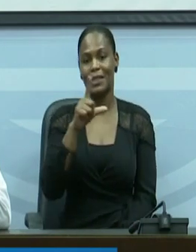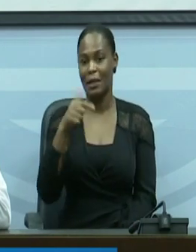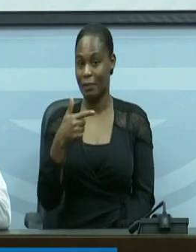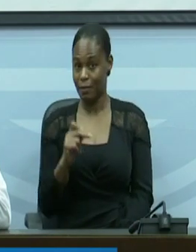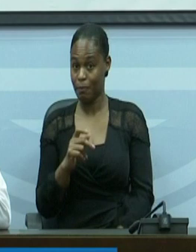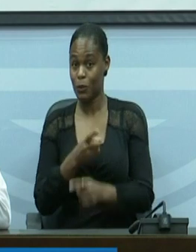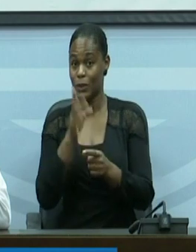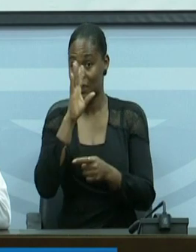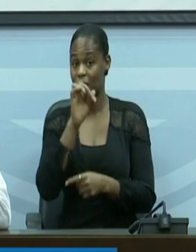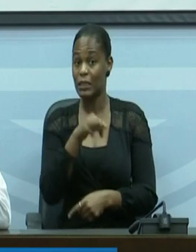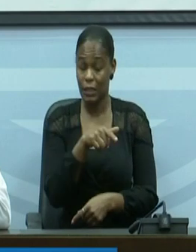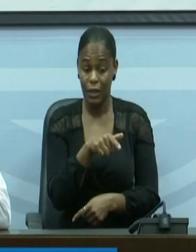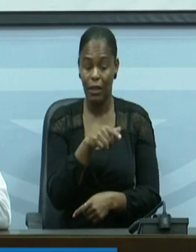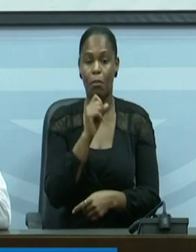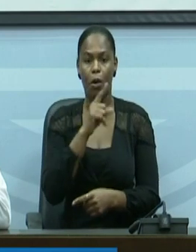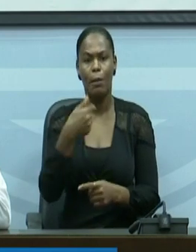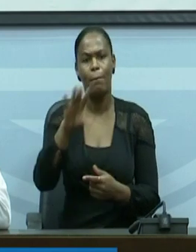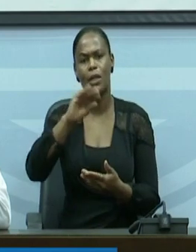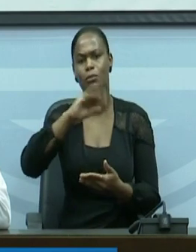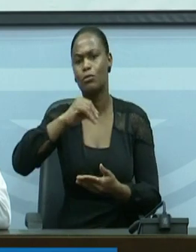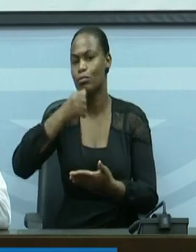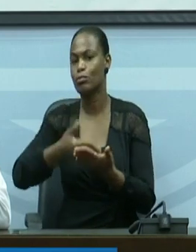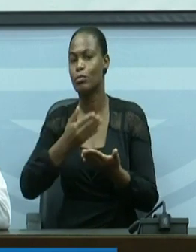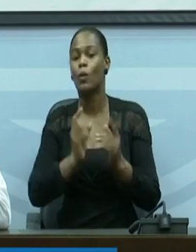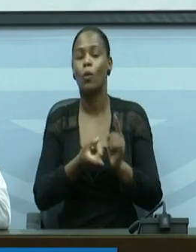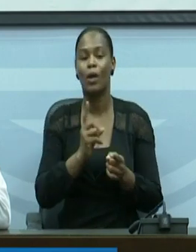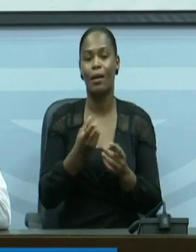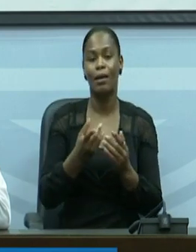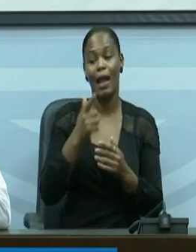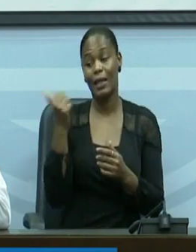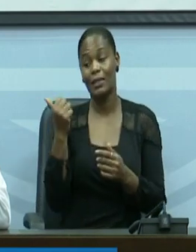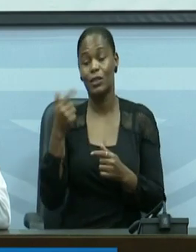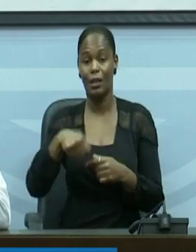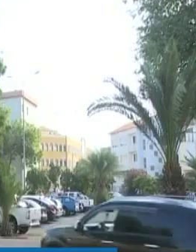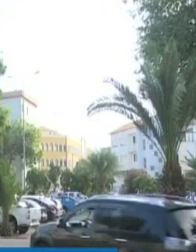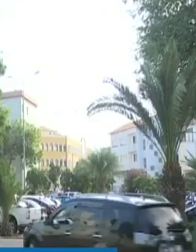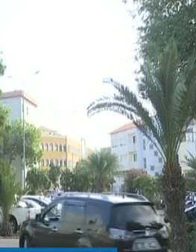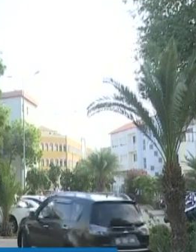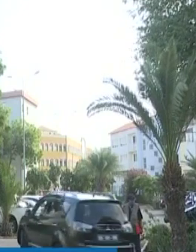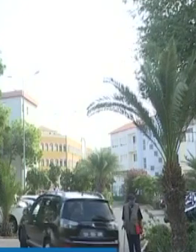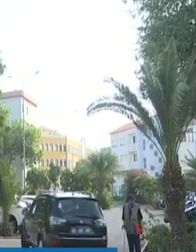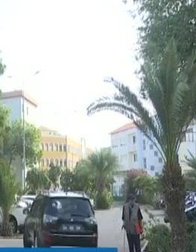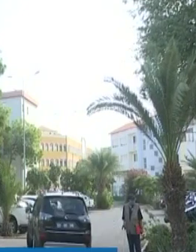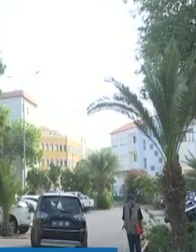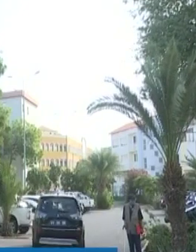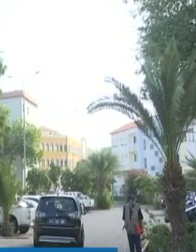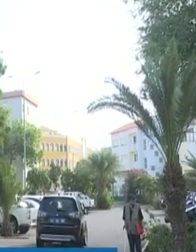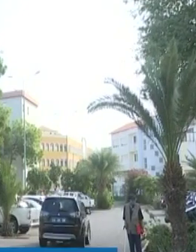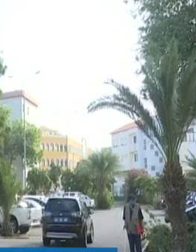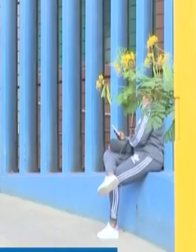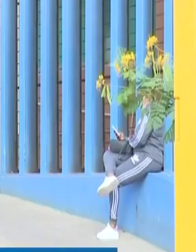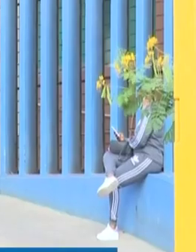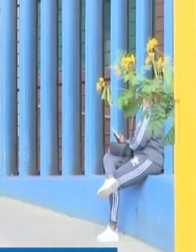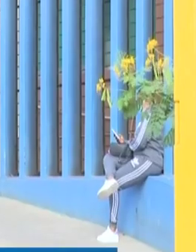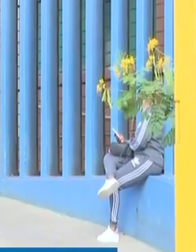se fosse, nós teríamos tido muito mais óbitos do que aqueles que nós tivemos. Os indicadores melhoraram também